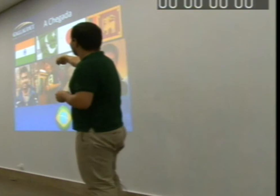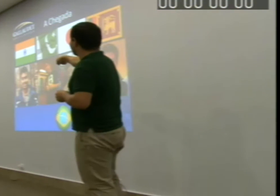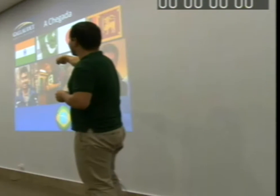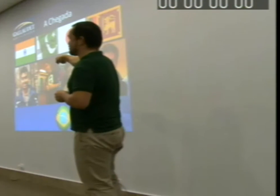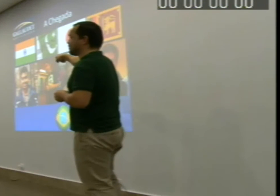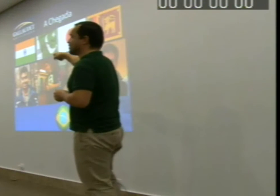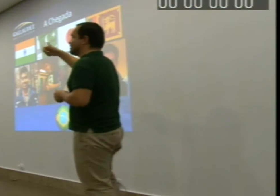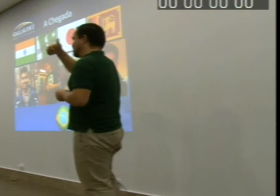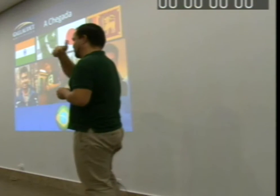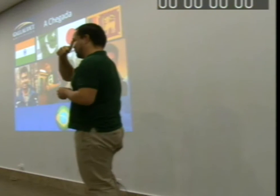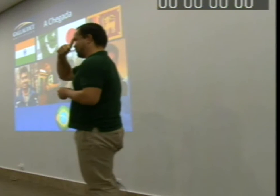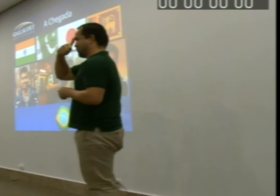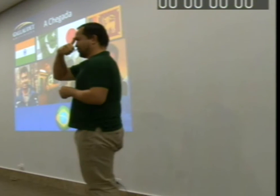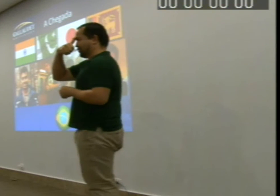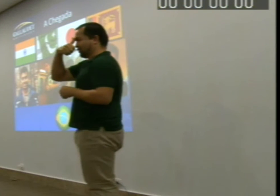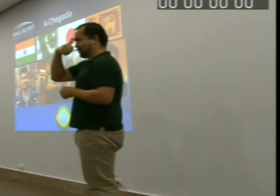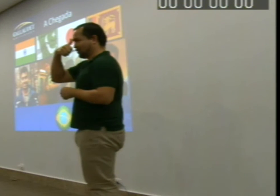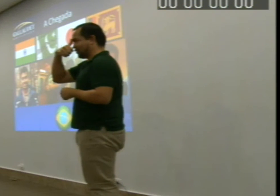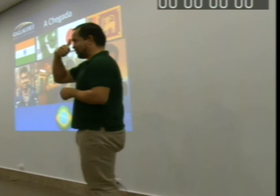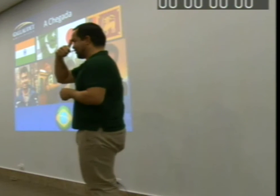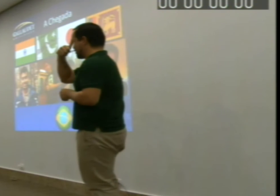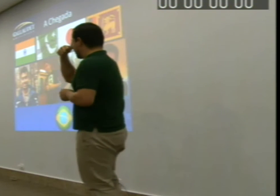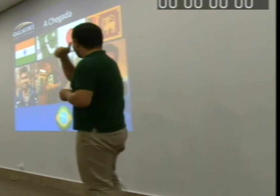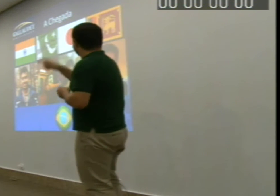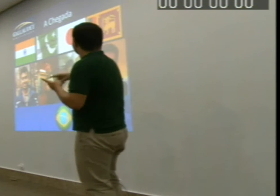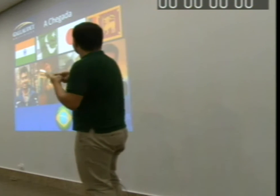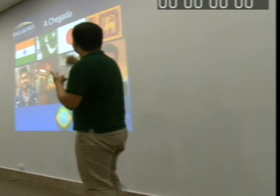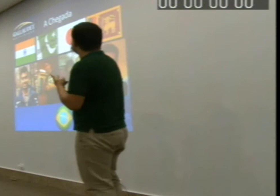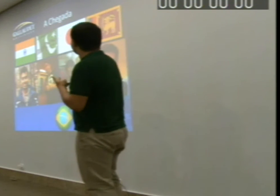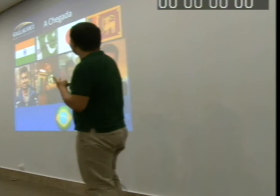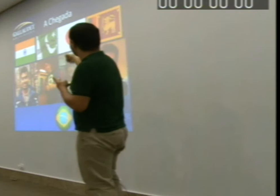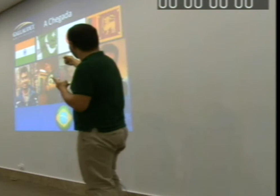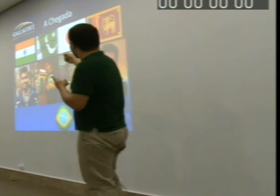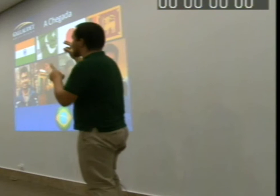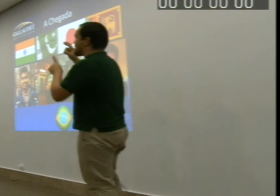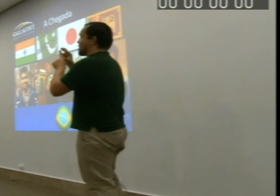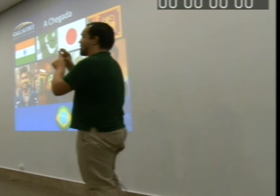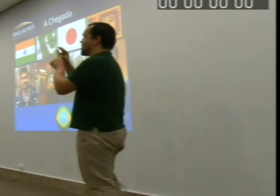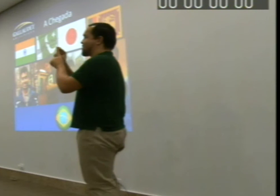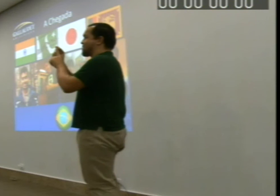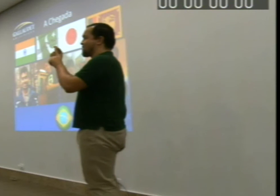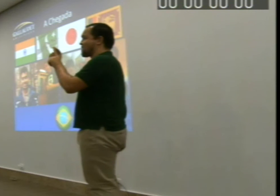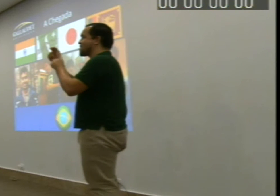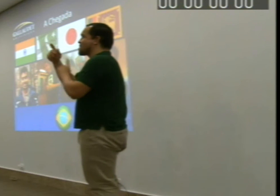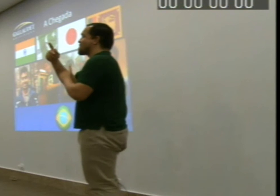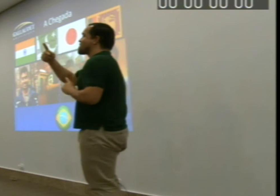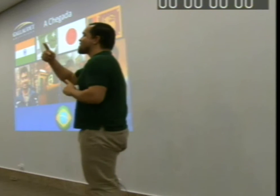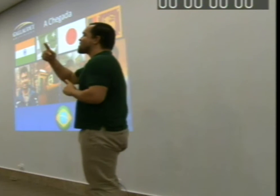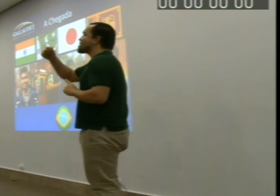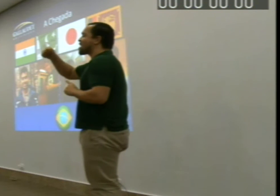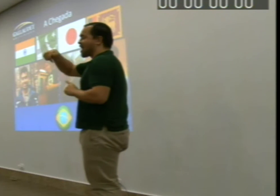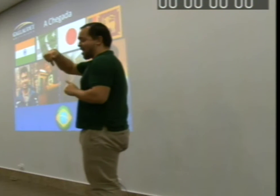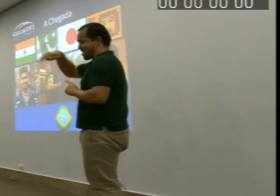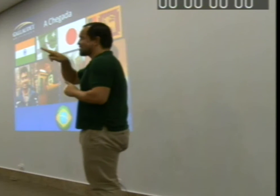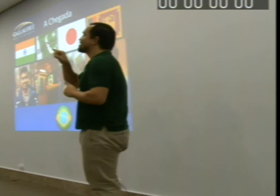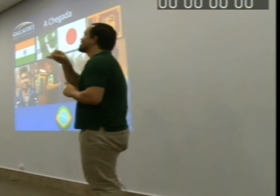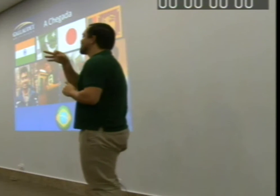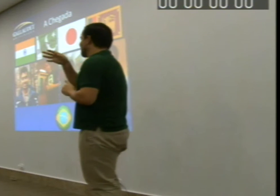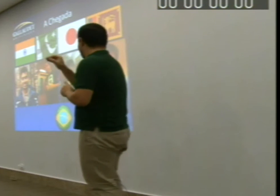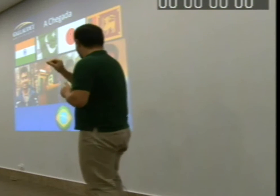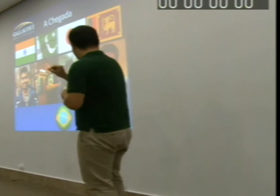O primeiro é da Índia indiano o segundo da do